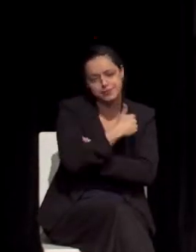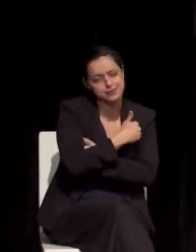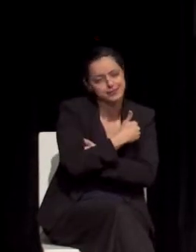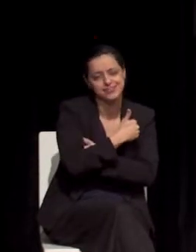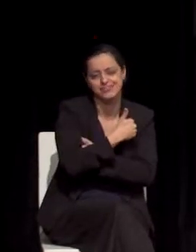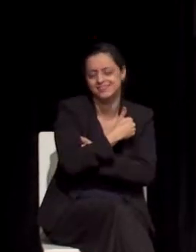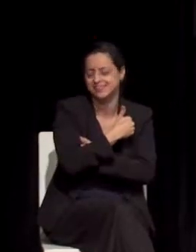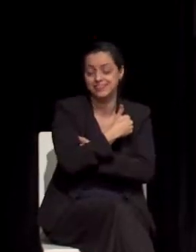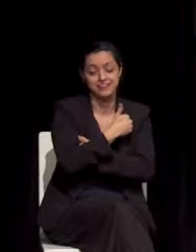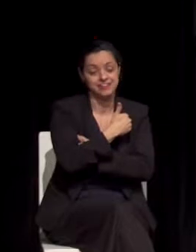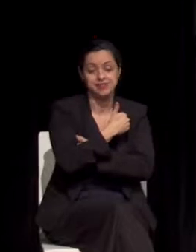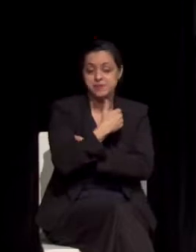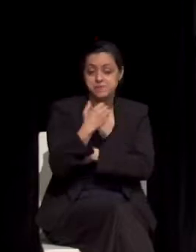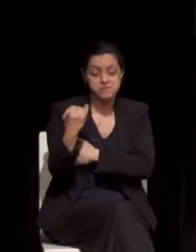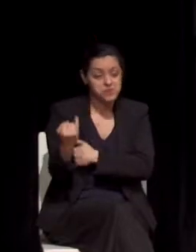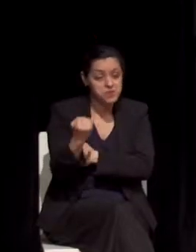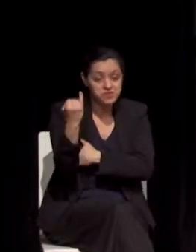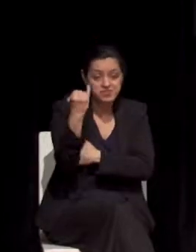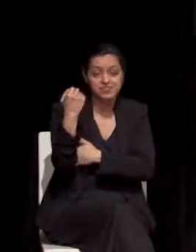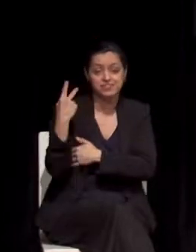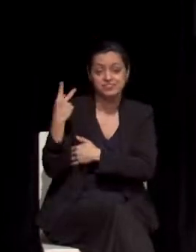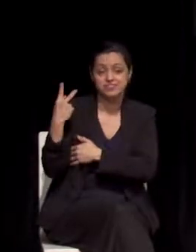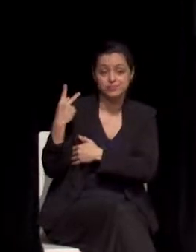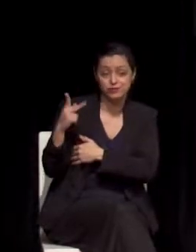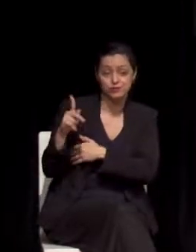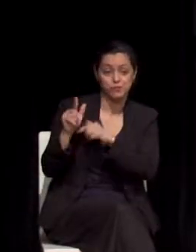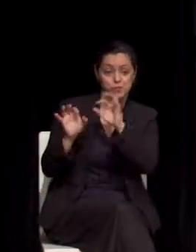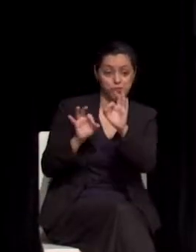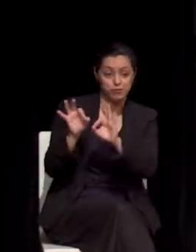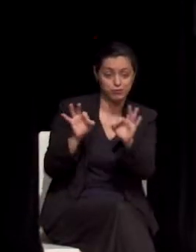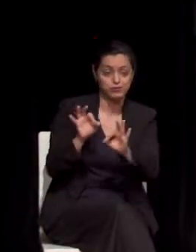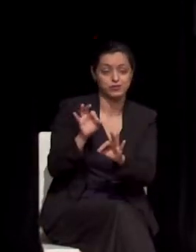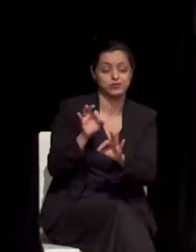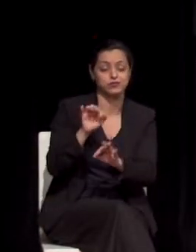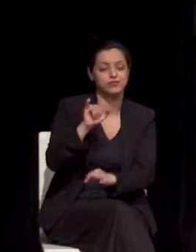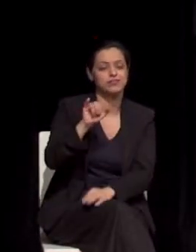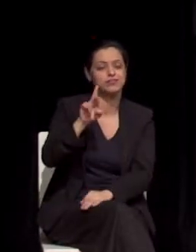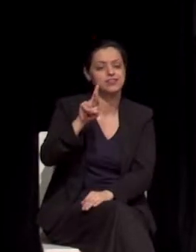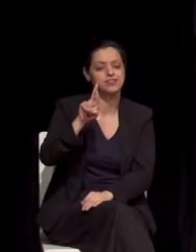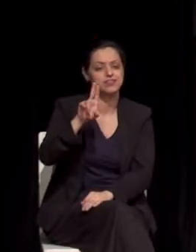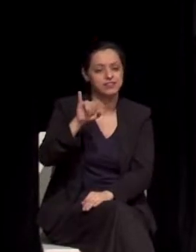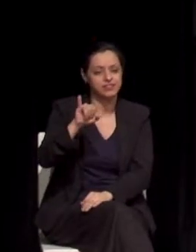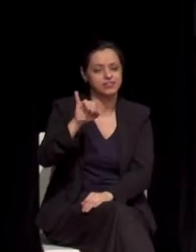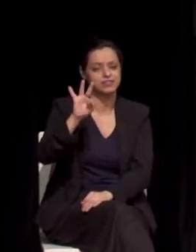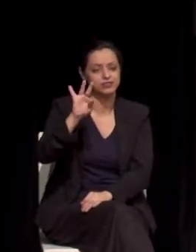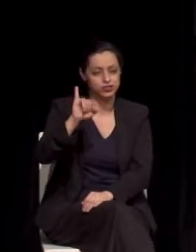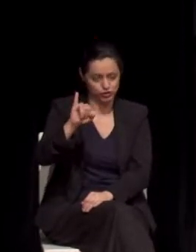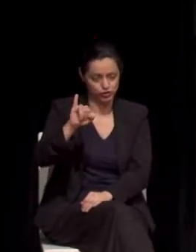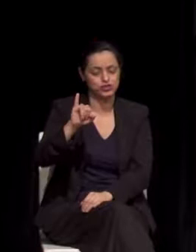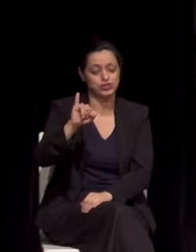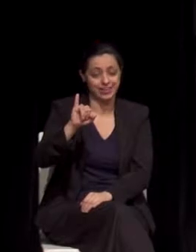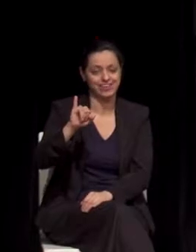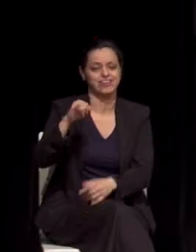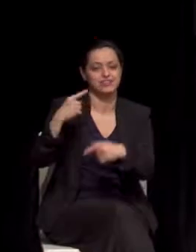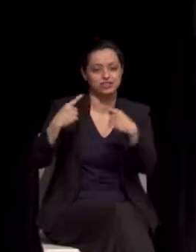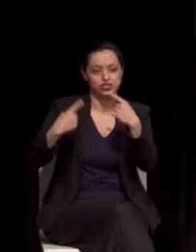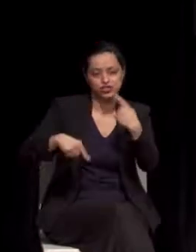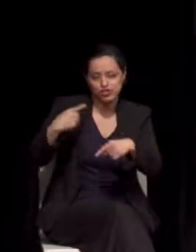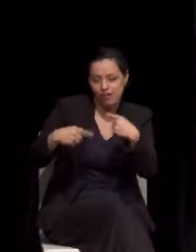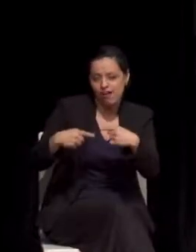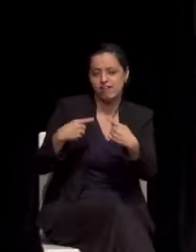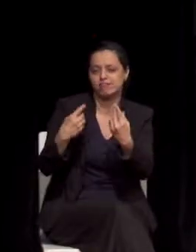vitoriosa, né, do Ireti, uma experiência de diálogo, de prática, de pensar